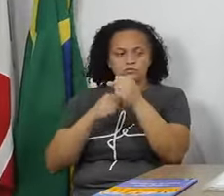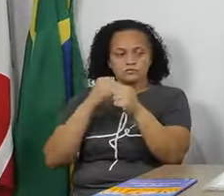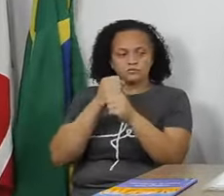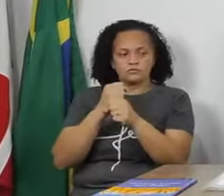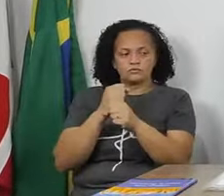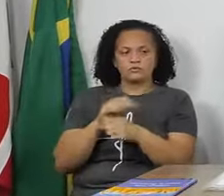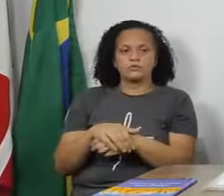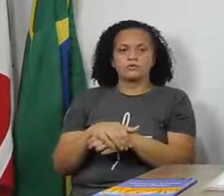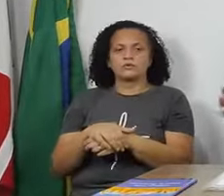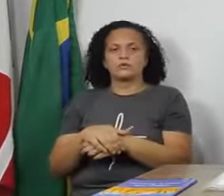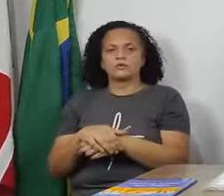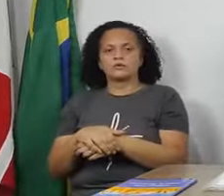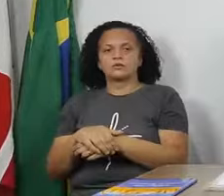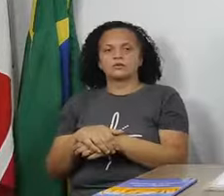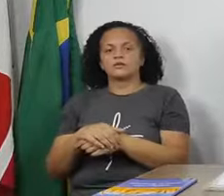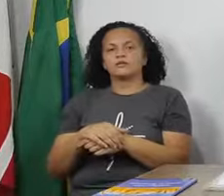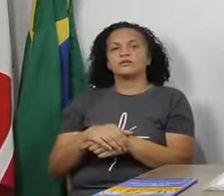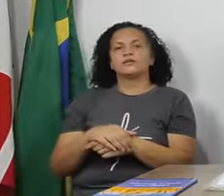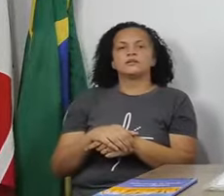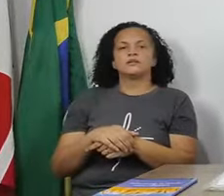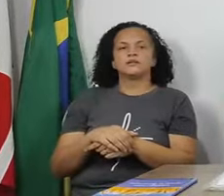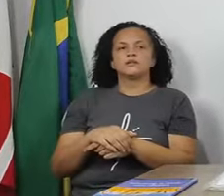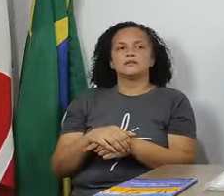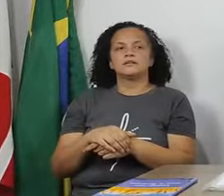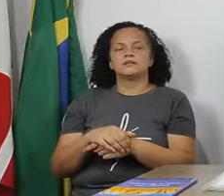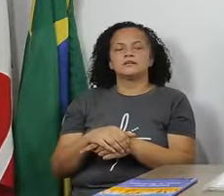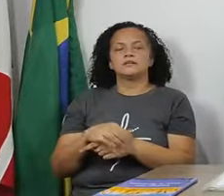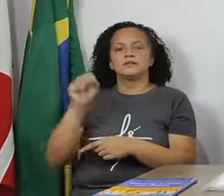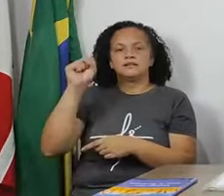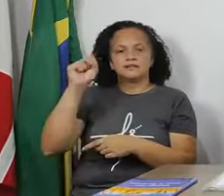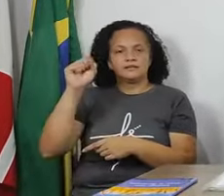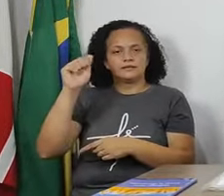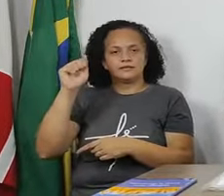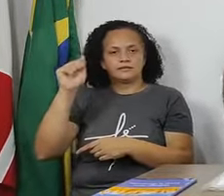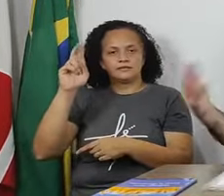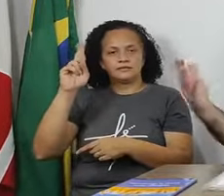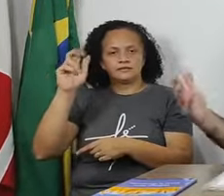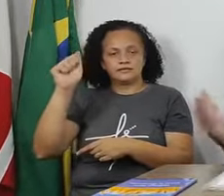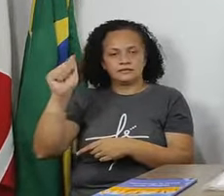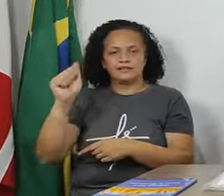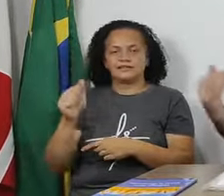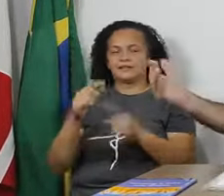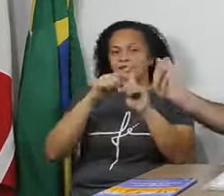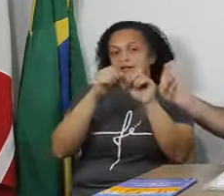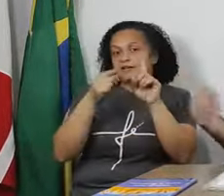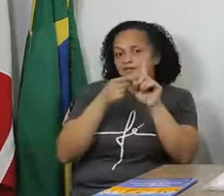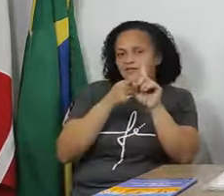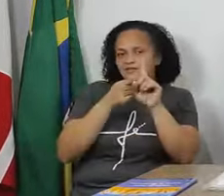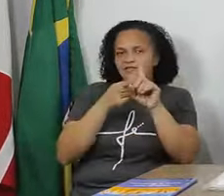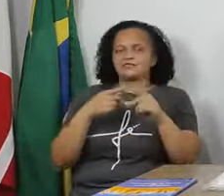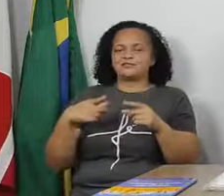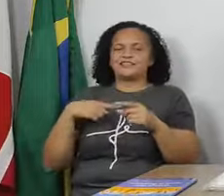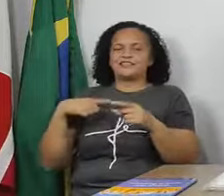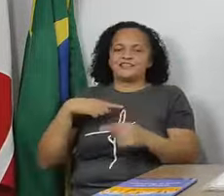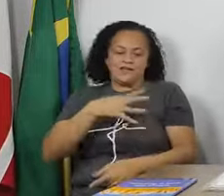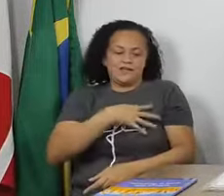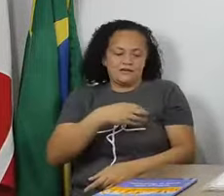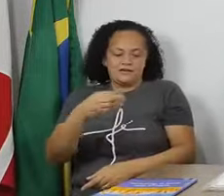Sara engravidou e gerou um filho chamado Isaac, que quer dizer sorriso, alegria,